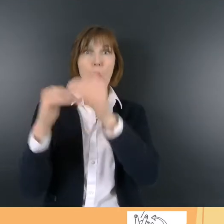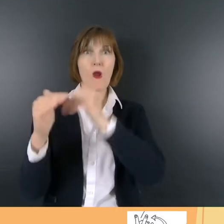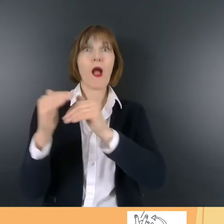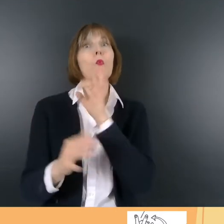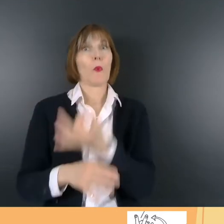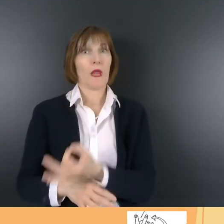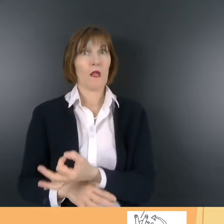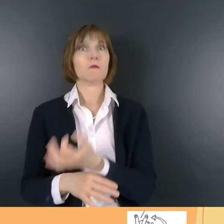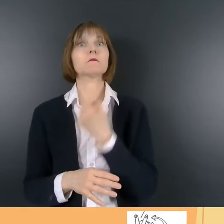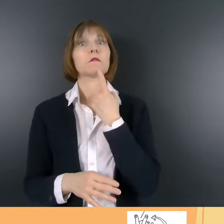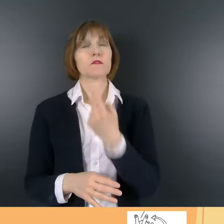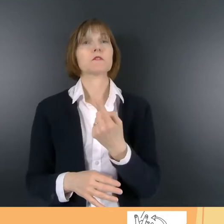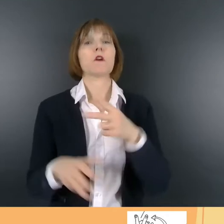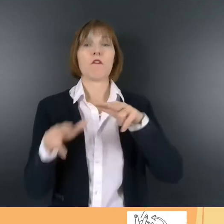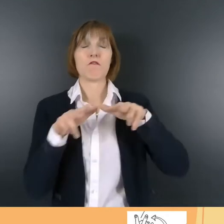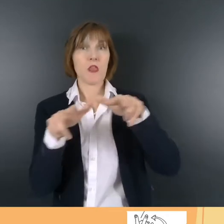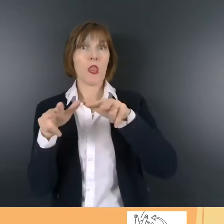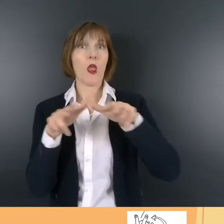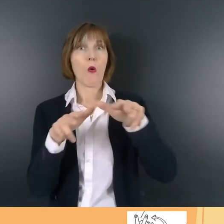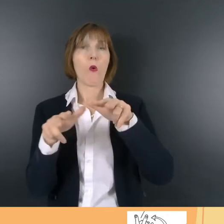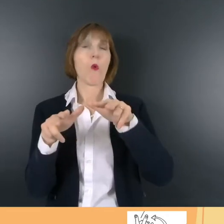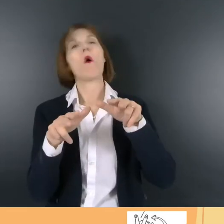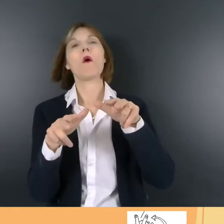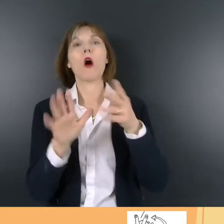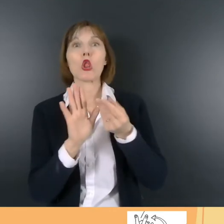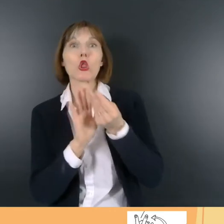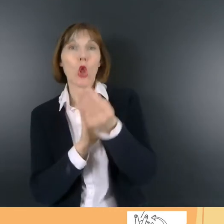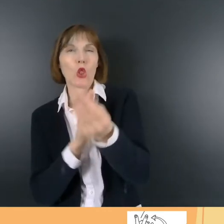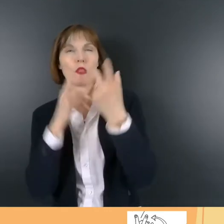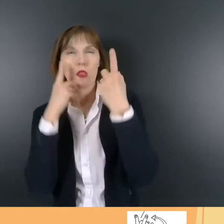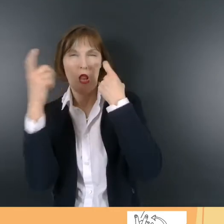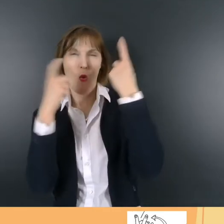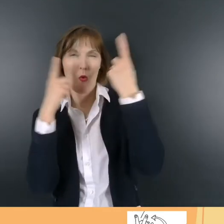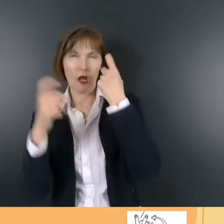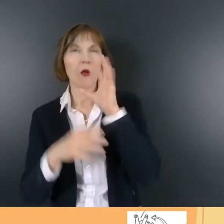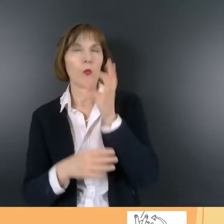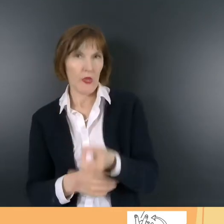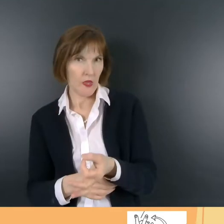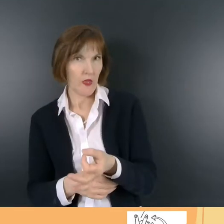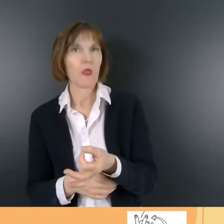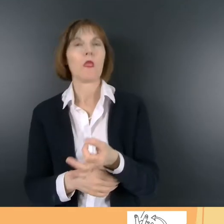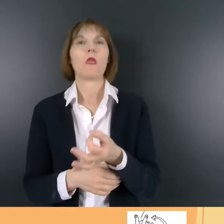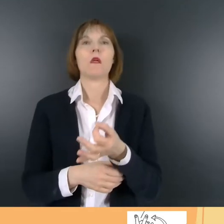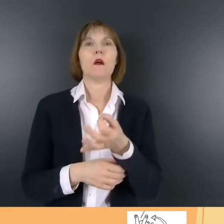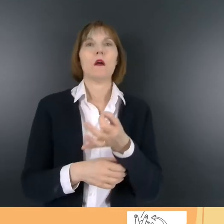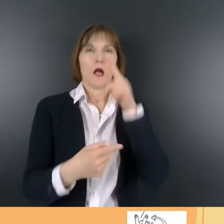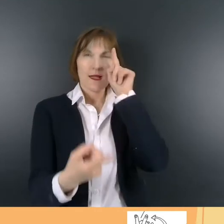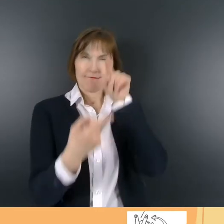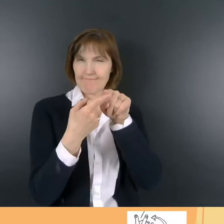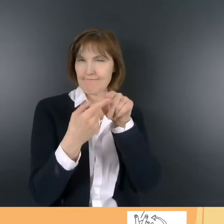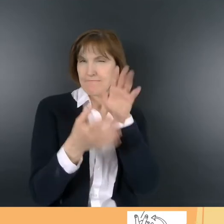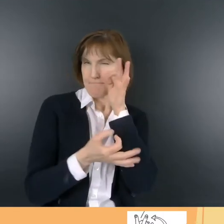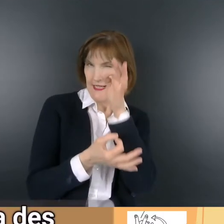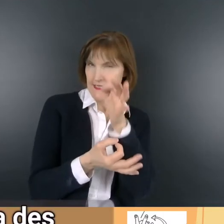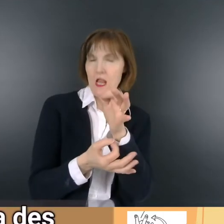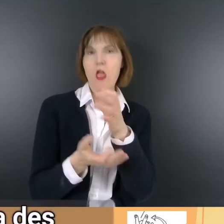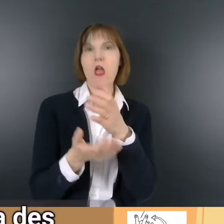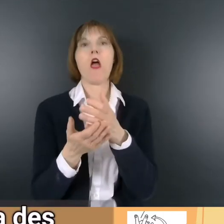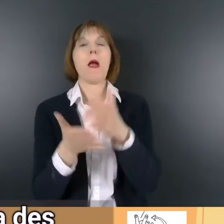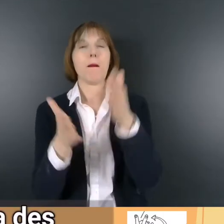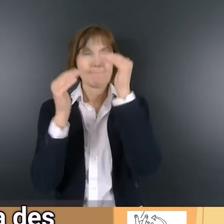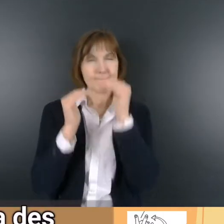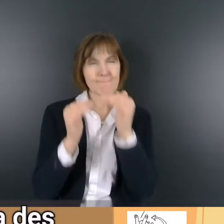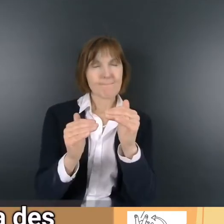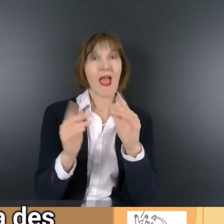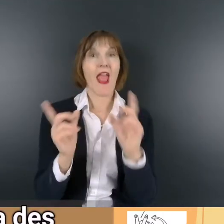des capsules vidéo qui donnent la théorie, un sujet bien prédéfini. Ensuite,